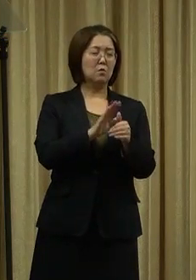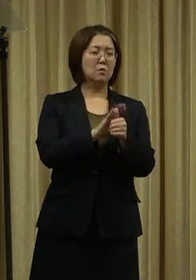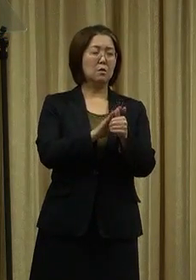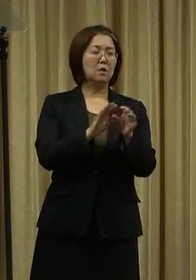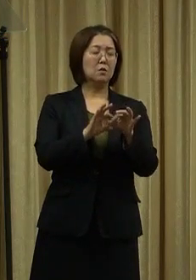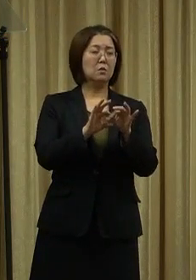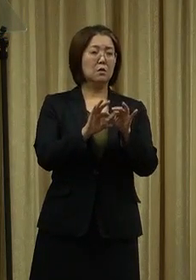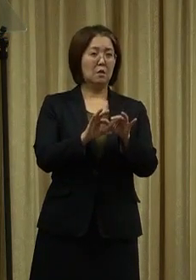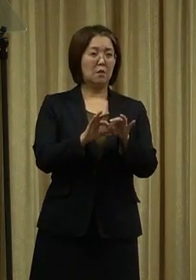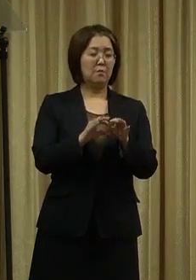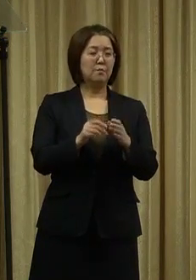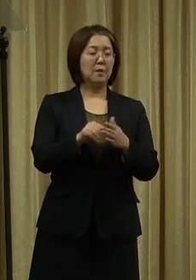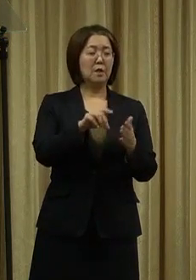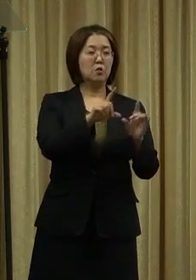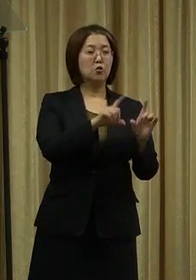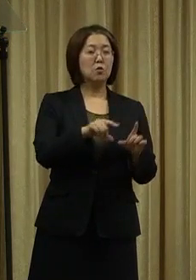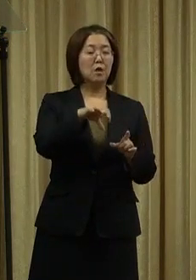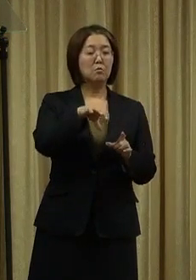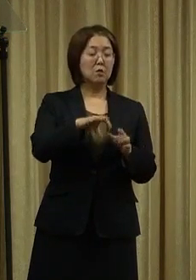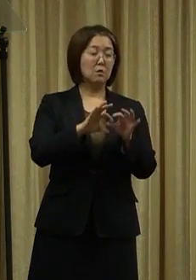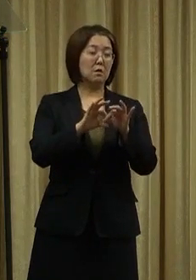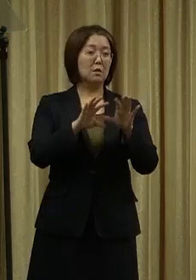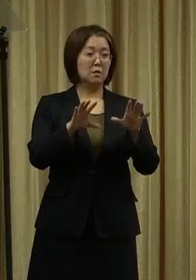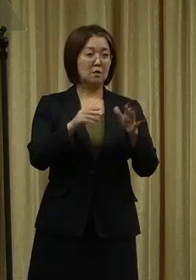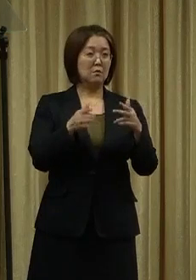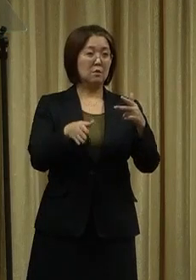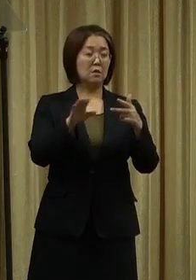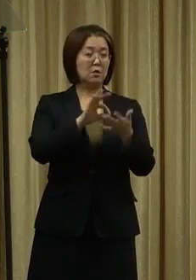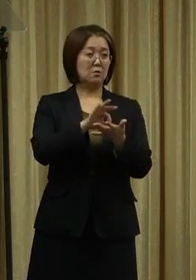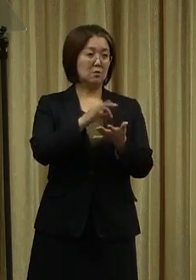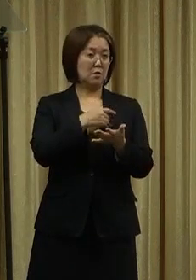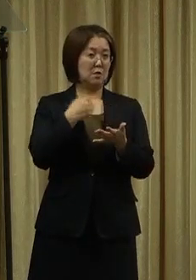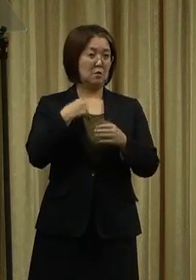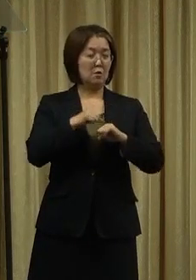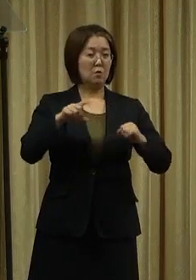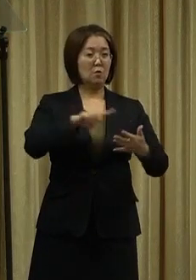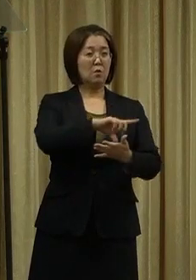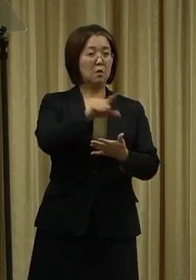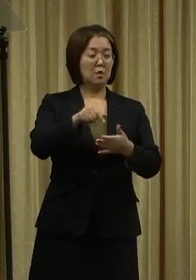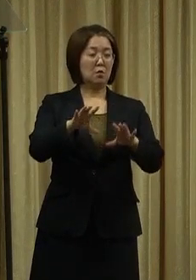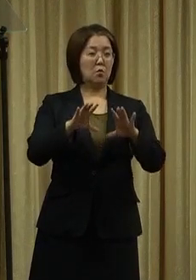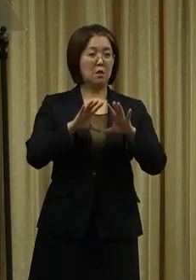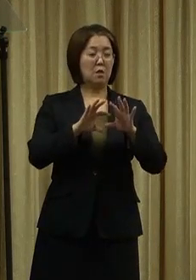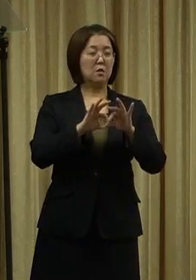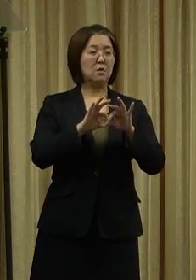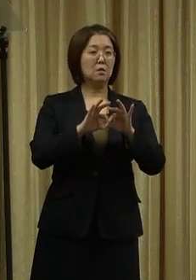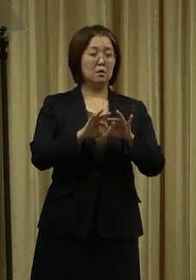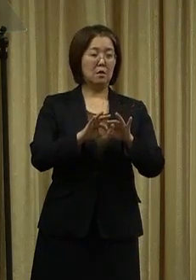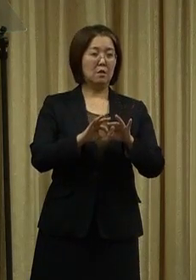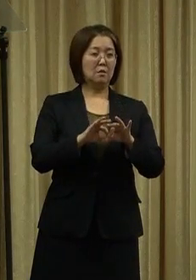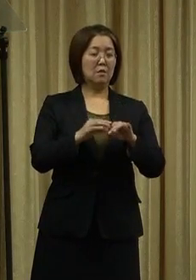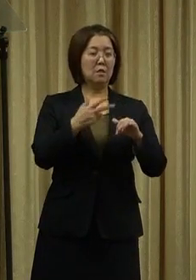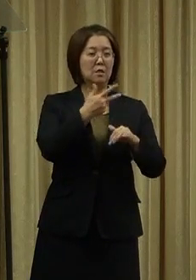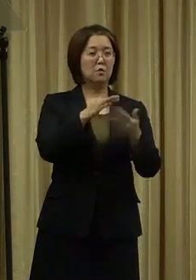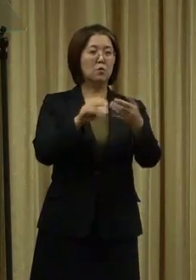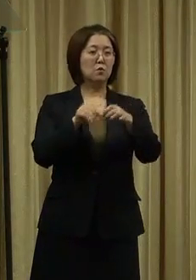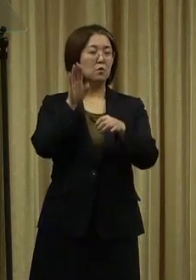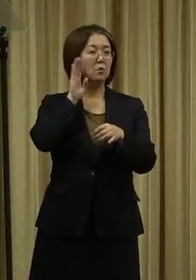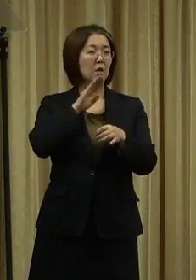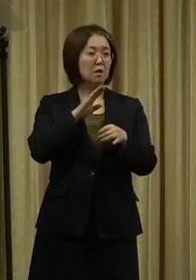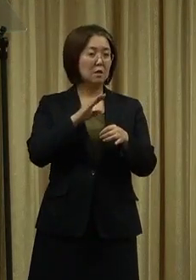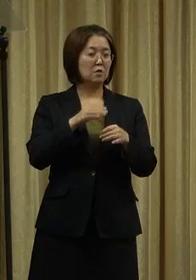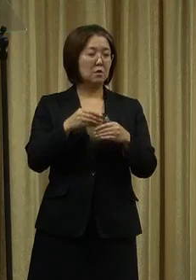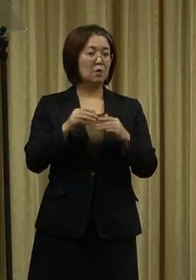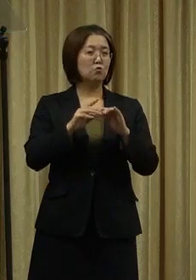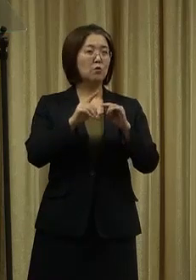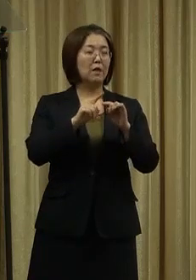村にかかわらず利用者が施設を利用できる広域受け入れに向け市町村の円滑な運用を支援するほか、保